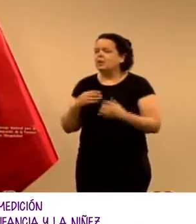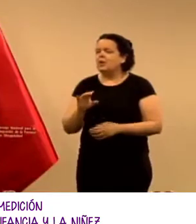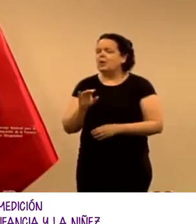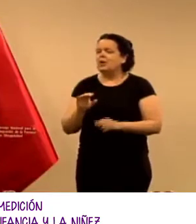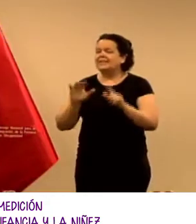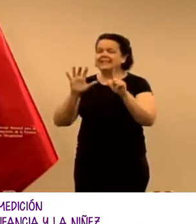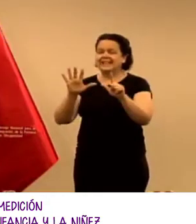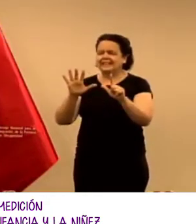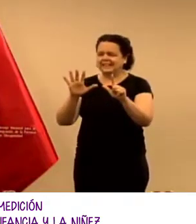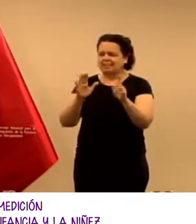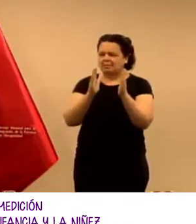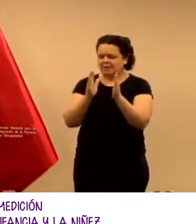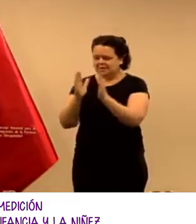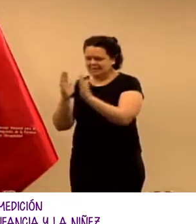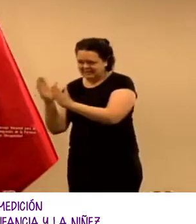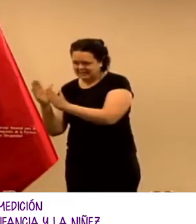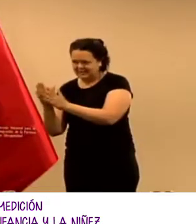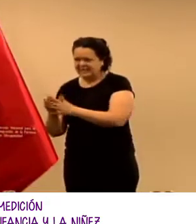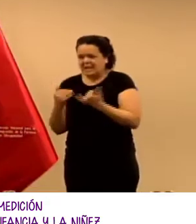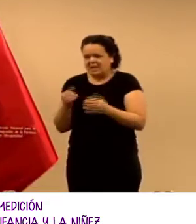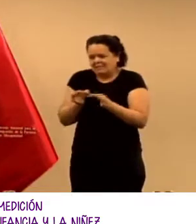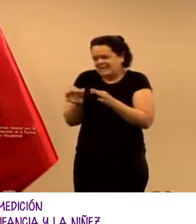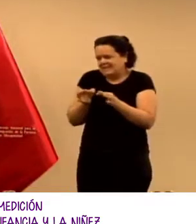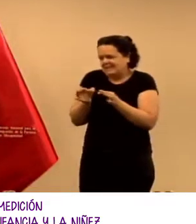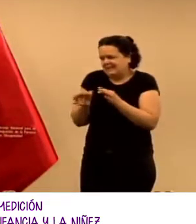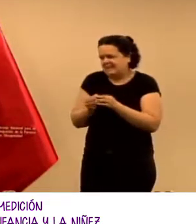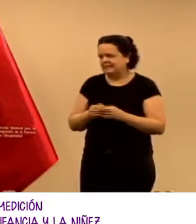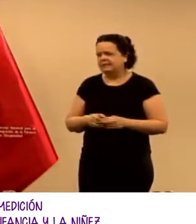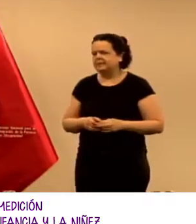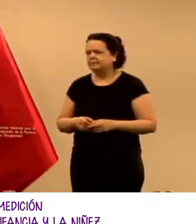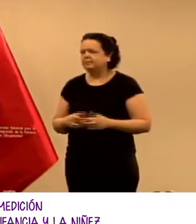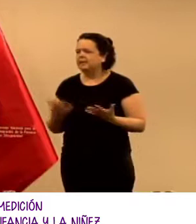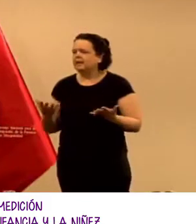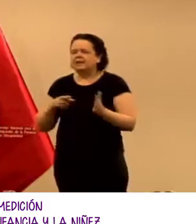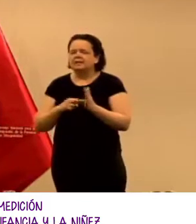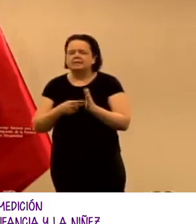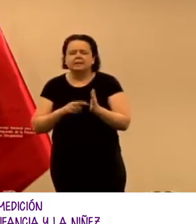que vamos a detallar en los próximos minutos, que se refieren a